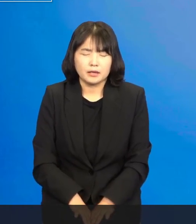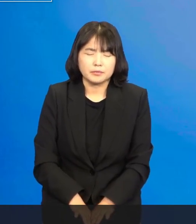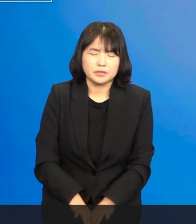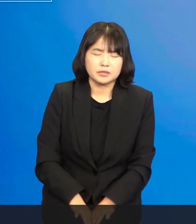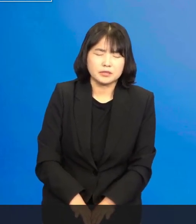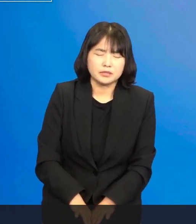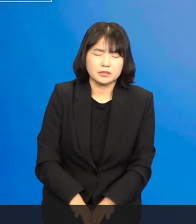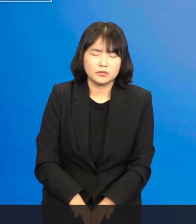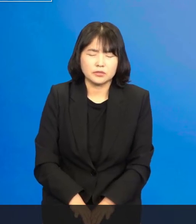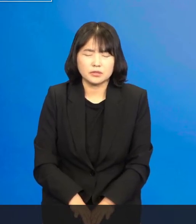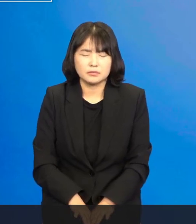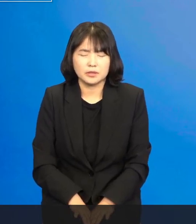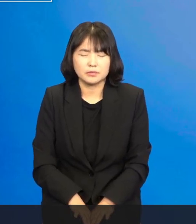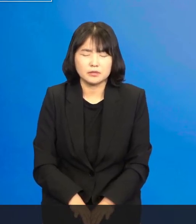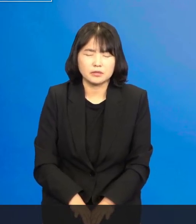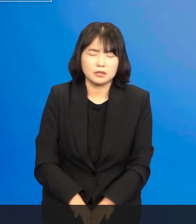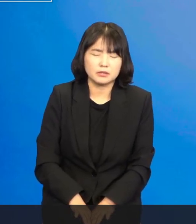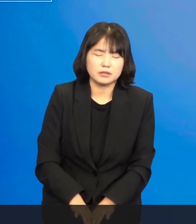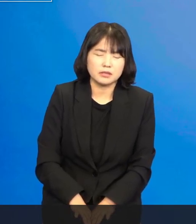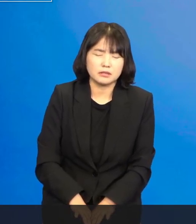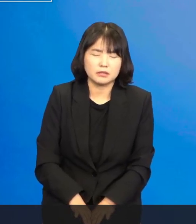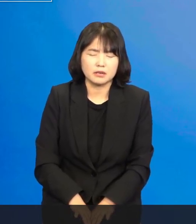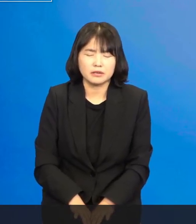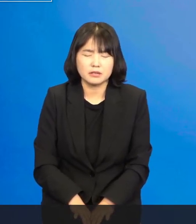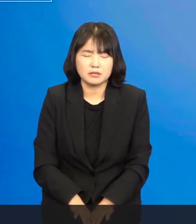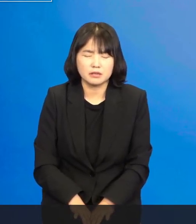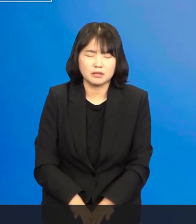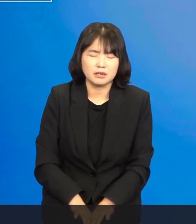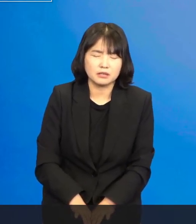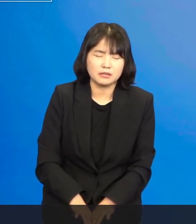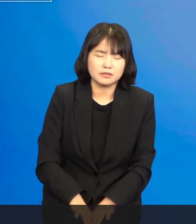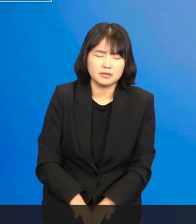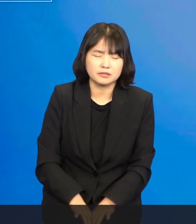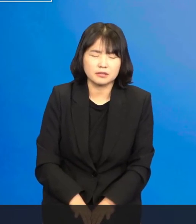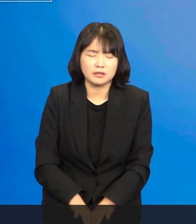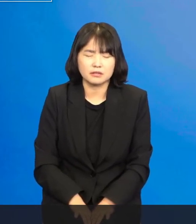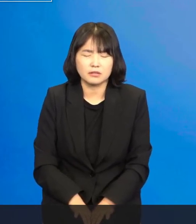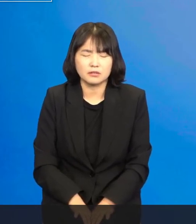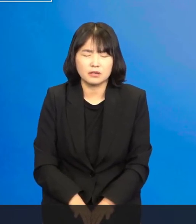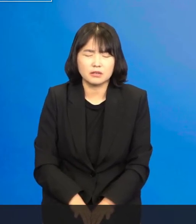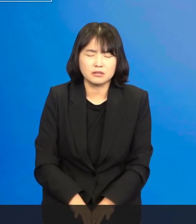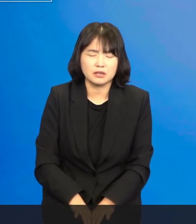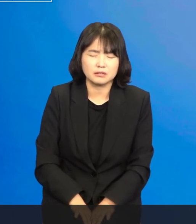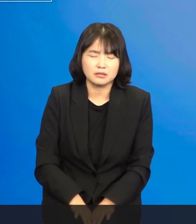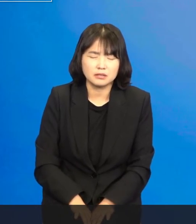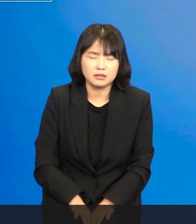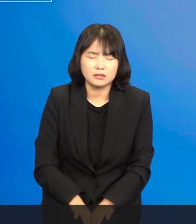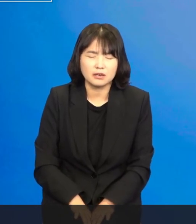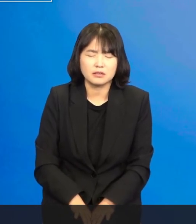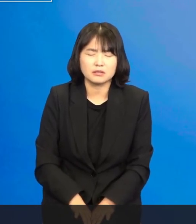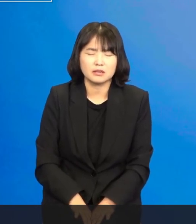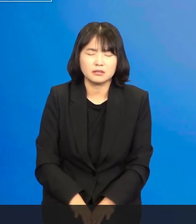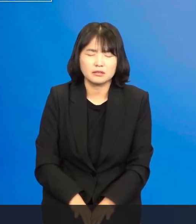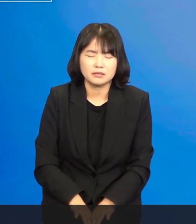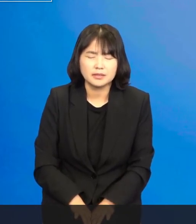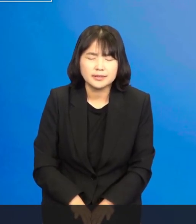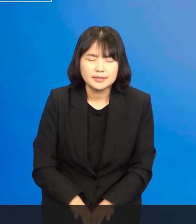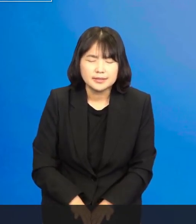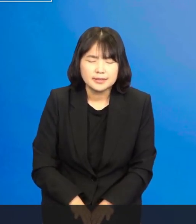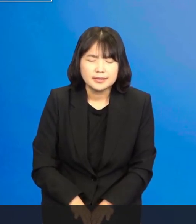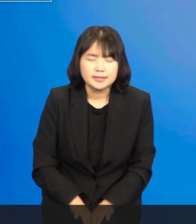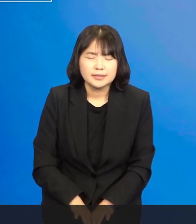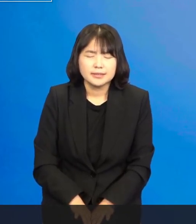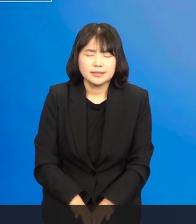마냥 살았습니다. 내 뜻대로 살았습니다. 내가 인생의 법이 되어 살았습니다. 사사기